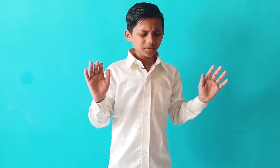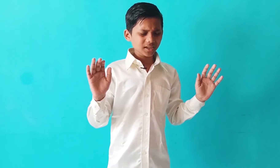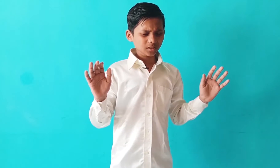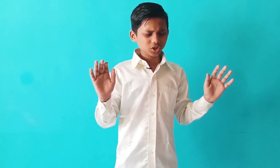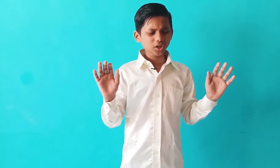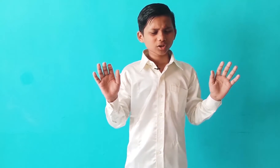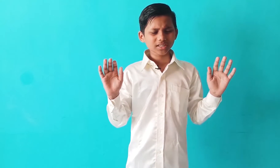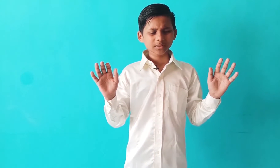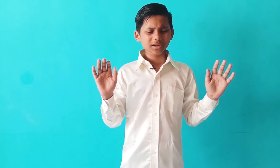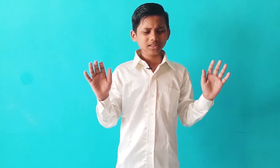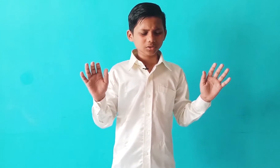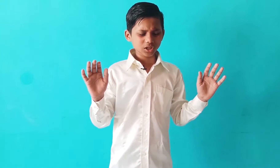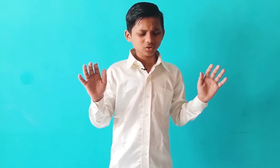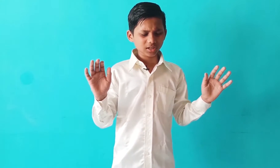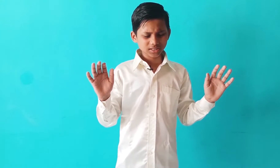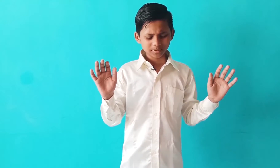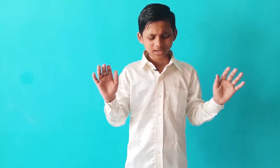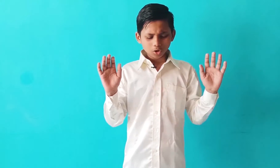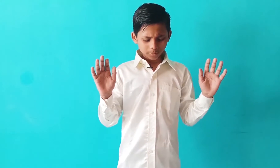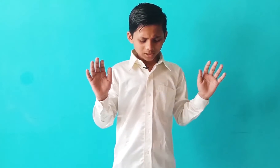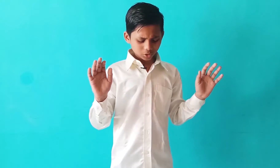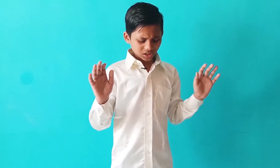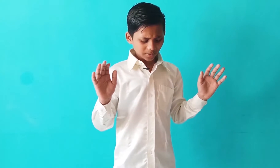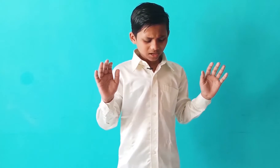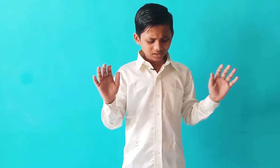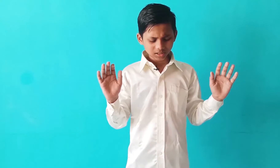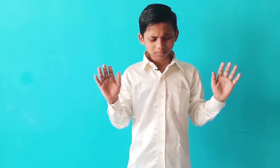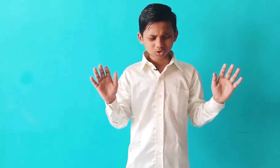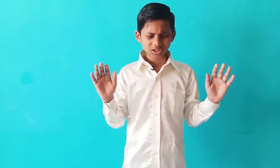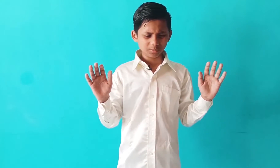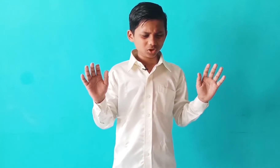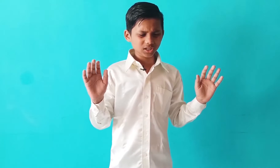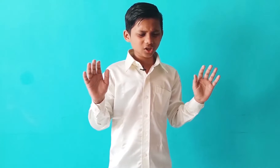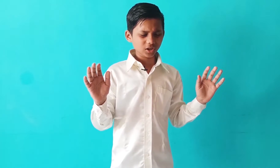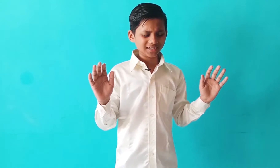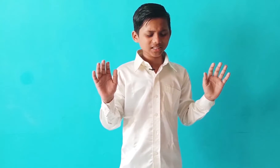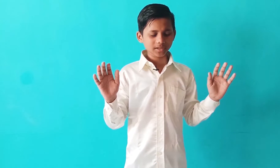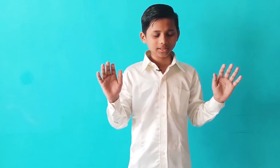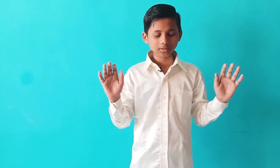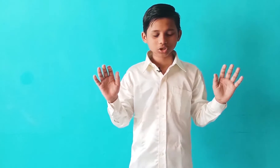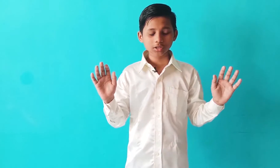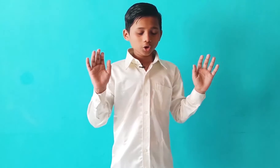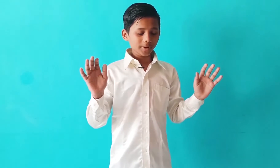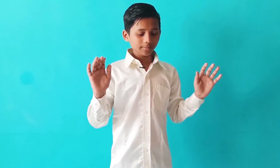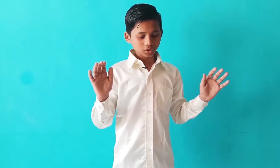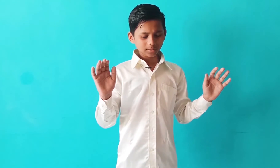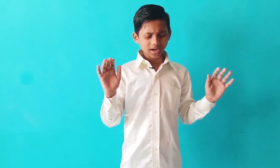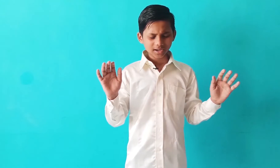அப்ரிகான் தவஷ்கான் ஒரு கஸ் அப்ரிகான் தவஷ்கான் ஒரு கஸ் அப்ரிகான் ஒரு இவல போஸ்குலபா ஆந்தில்ல போஸ்க போஸ்க்ரே ஒரு கஸ் அப்ரிகான் தவஷ்கான் ஒரு இவல போஸ்குலபா